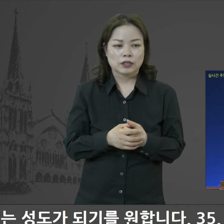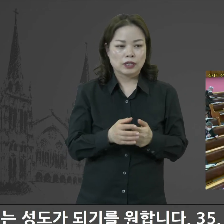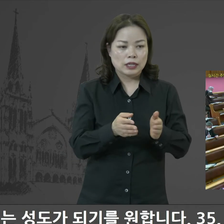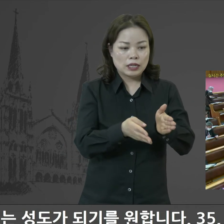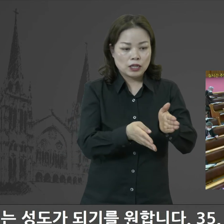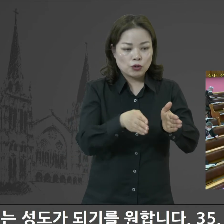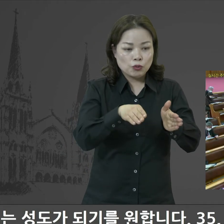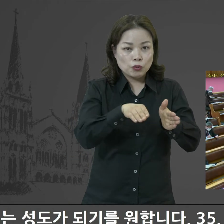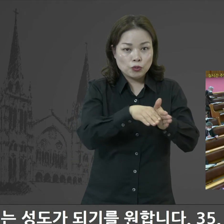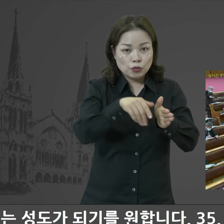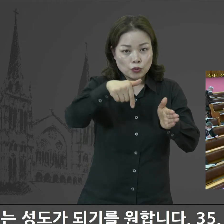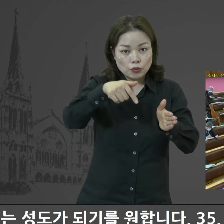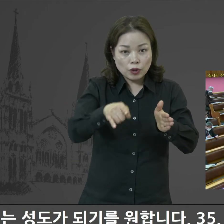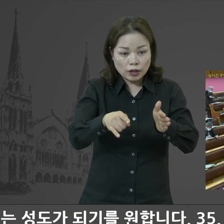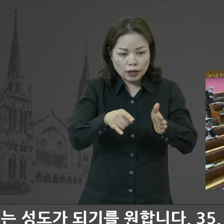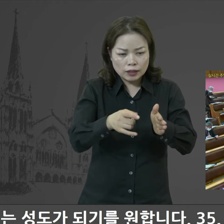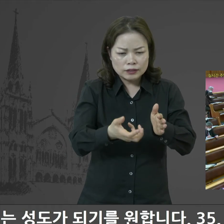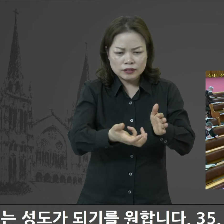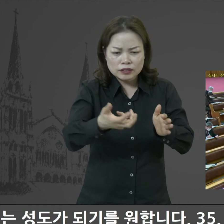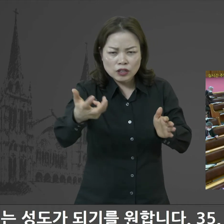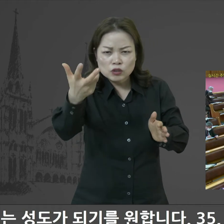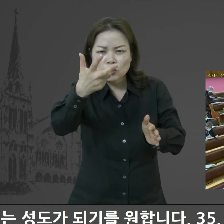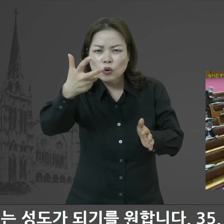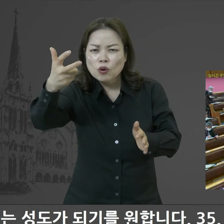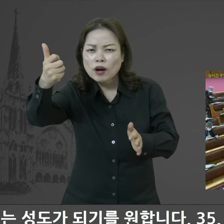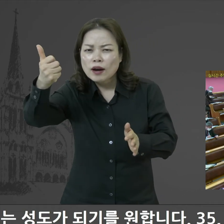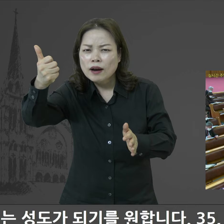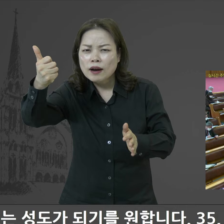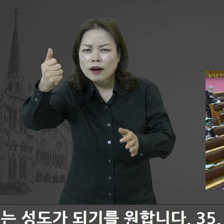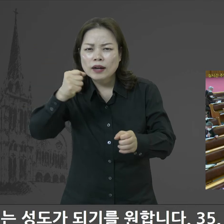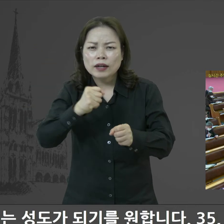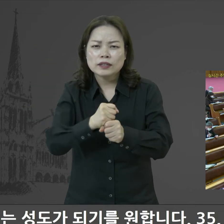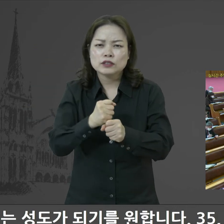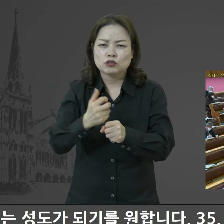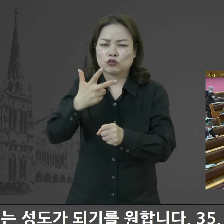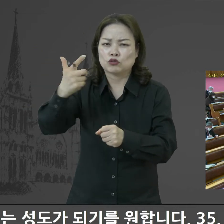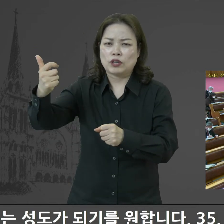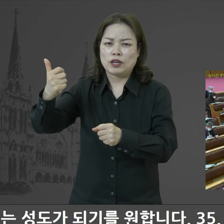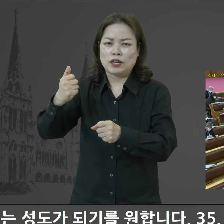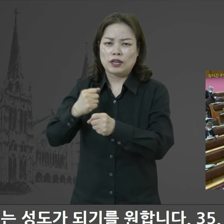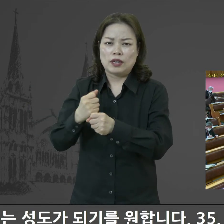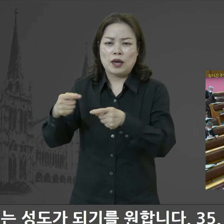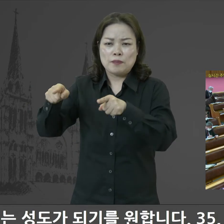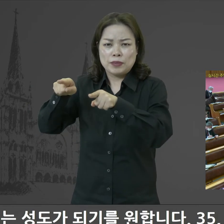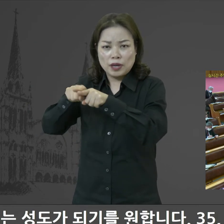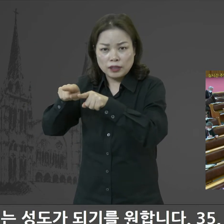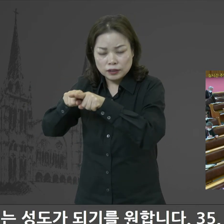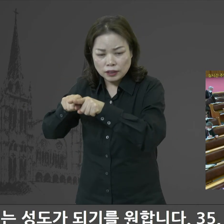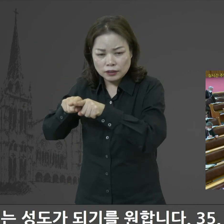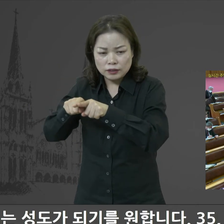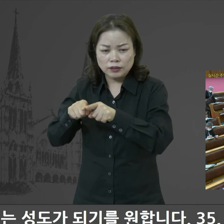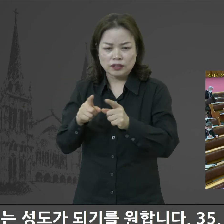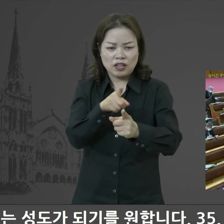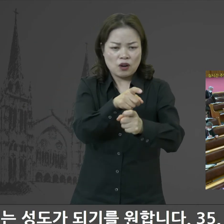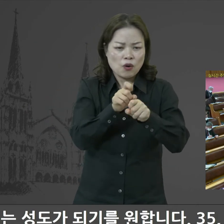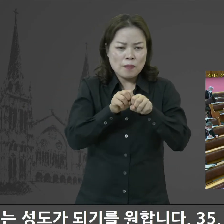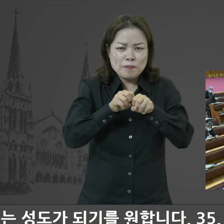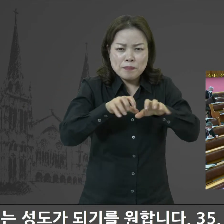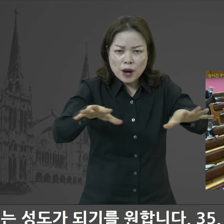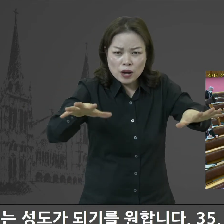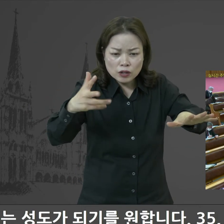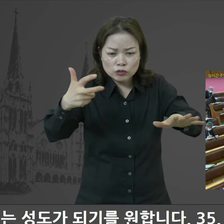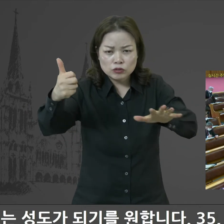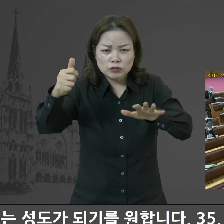떠날 때에는 모세가 말하되 여호와여 일어나사 주의 대적들을 흩으시고 주를 미워하는 자가